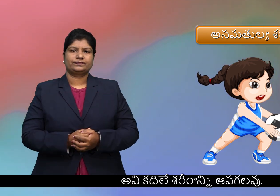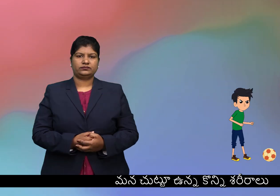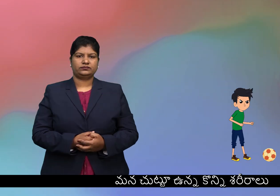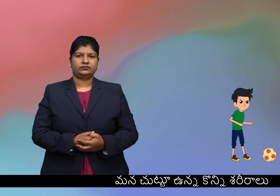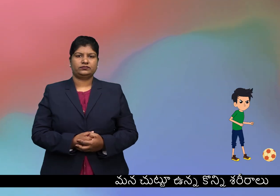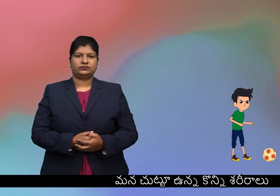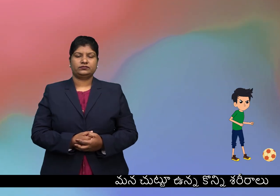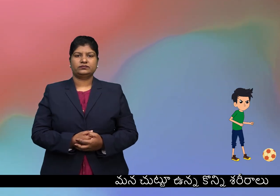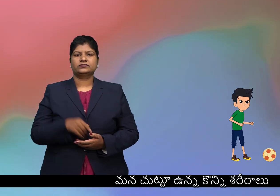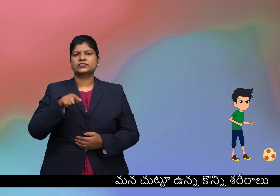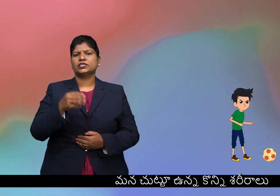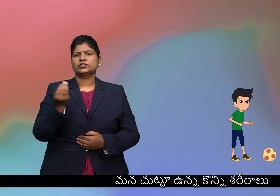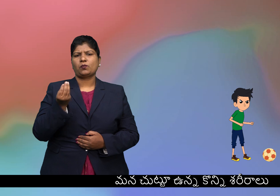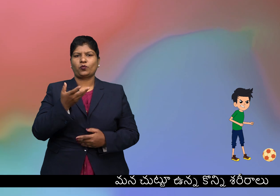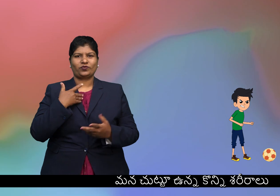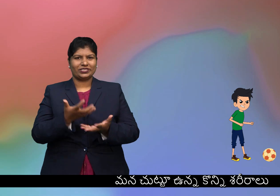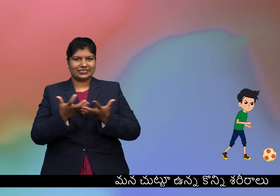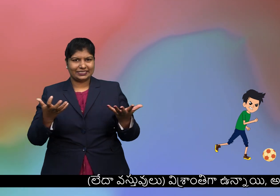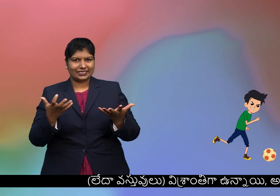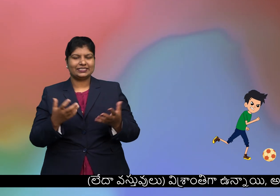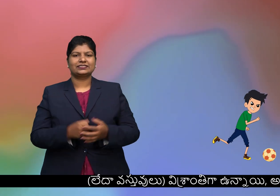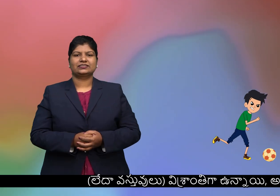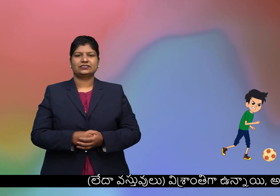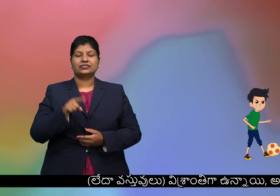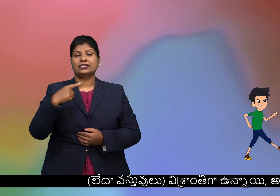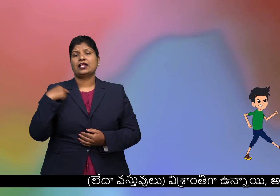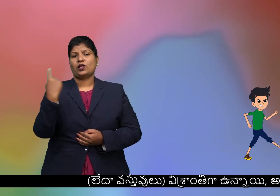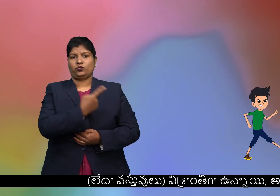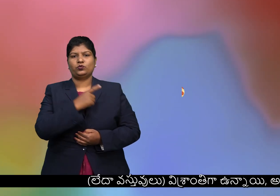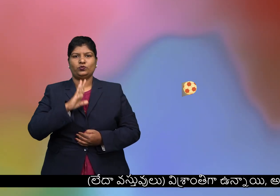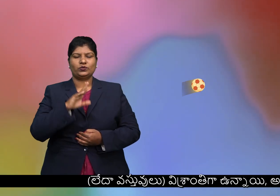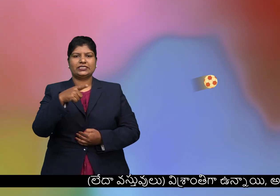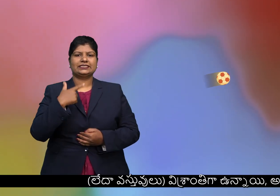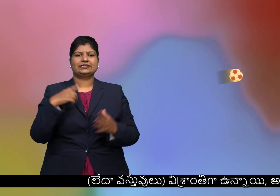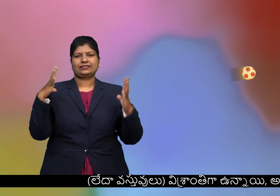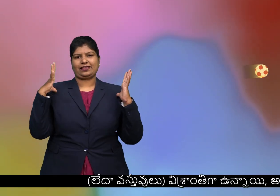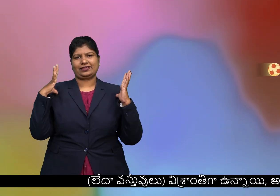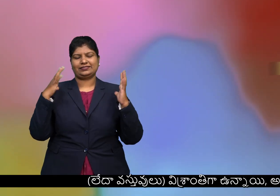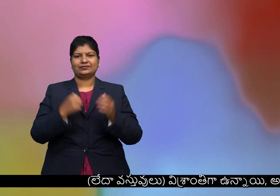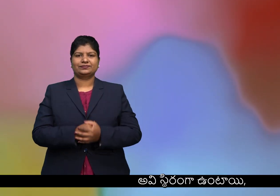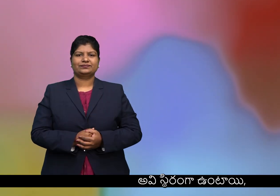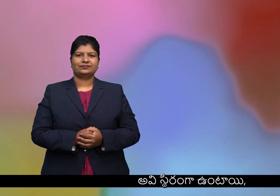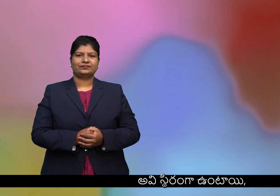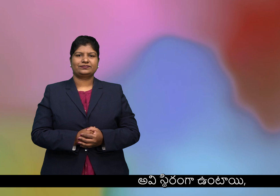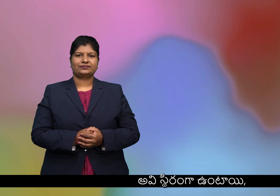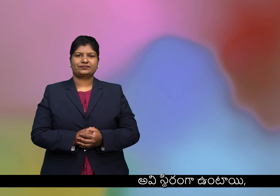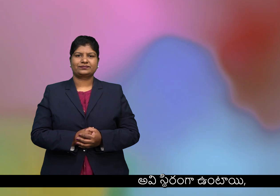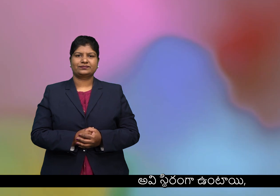మన చుట్టూ ఉన్న కొన్ని శరీరాలు లేదా వస్తువులు విశ్రాంతిగా ఉన్నాయి అంటే అవి స్థిరంగా ఉంటాయి,